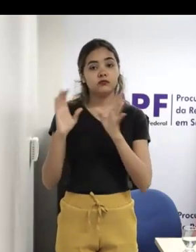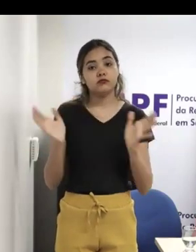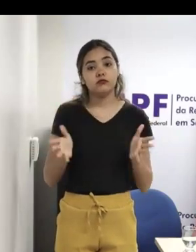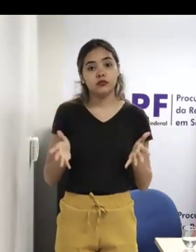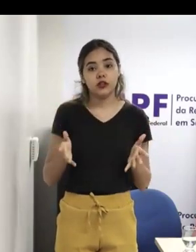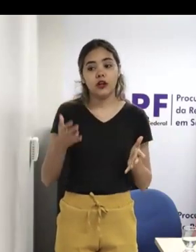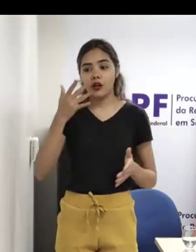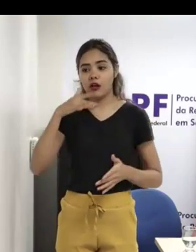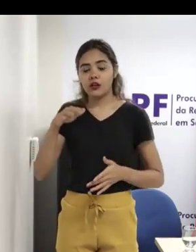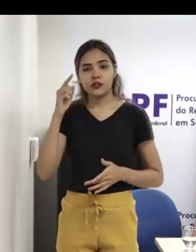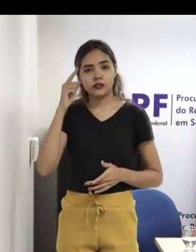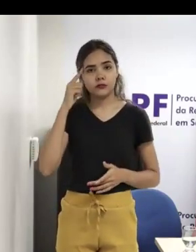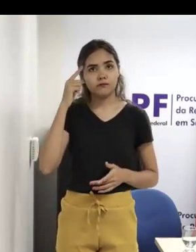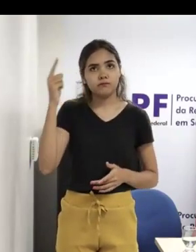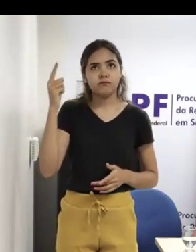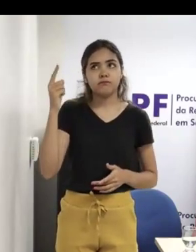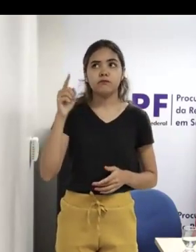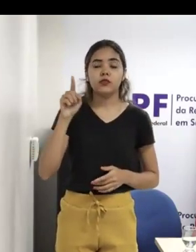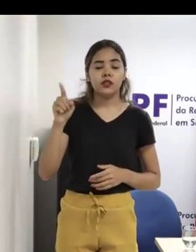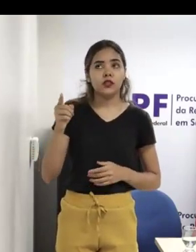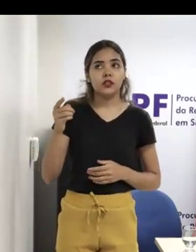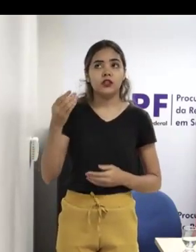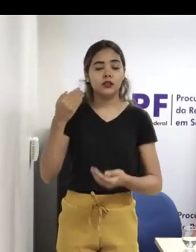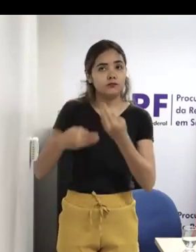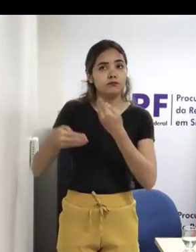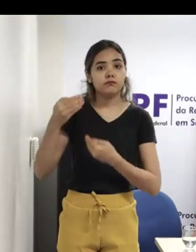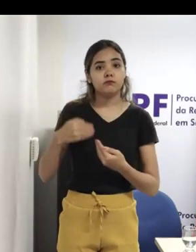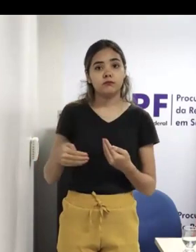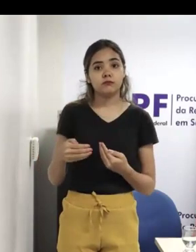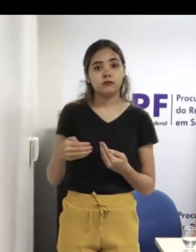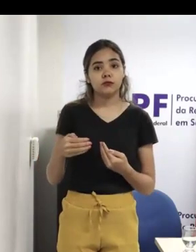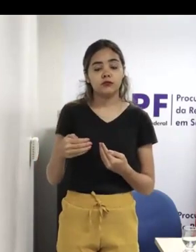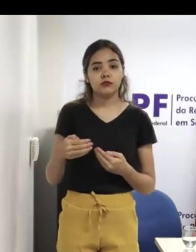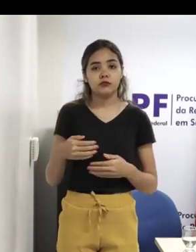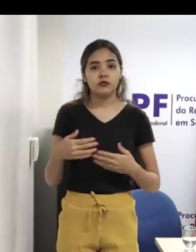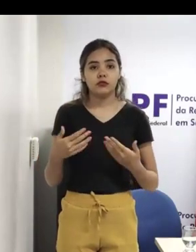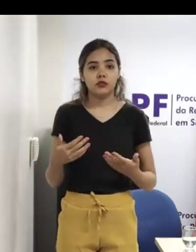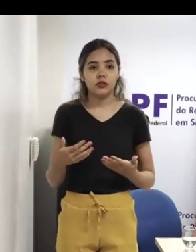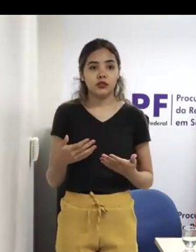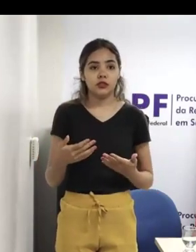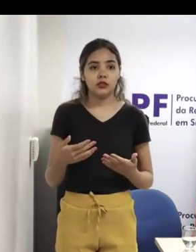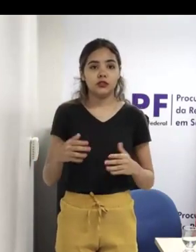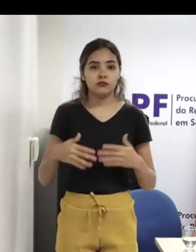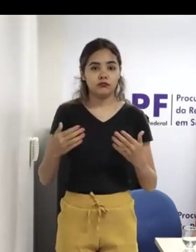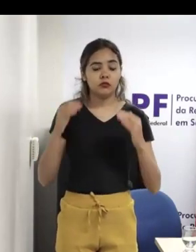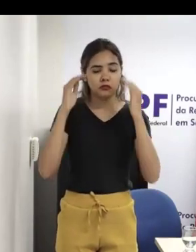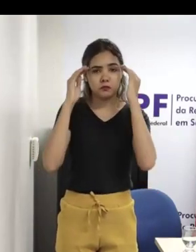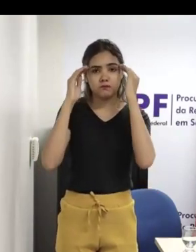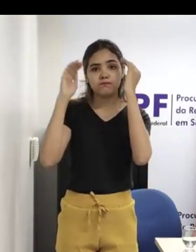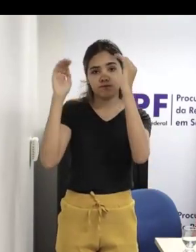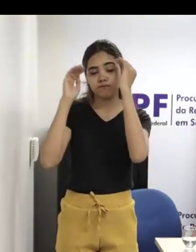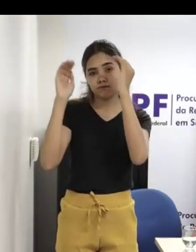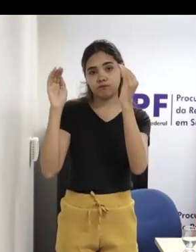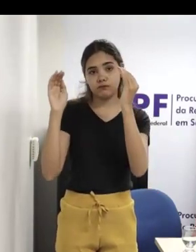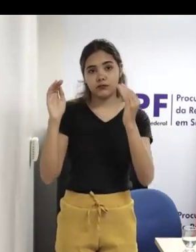pessoa de um adulto que ela precisa ter respeito que ela precisa balançar a cabeça e dizer tudo bem né